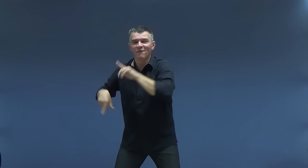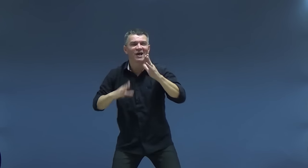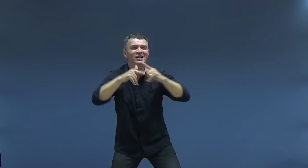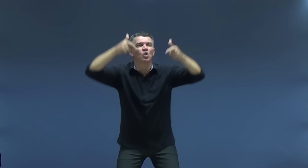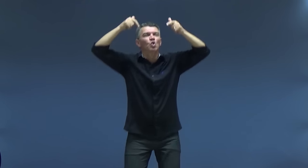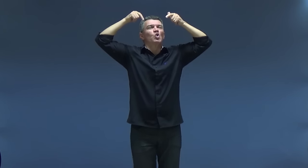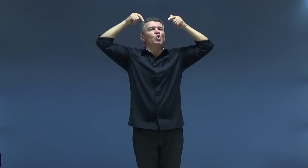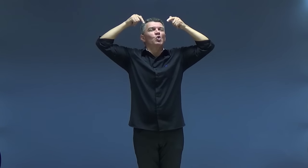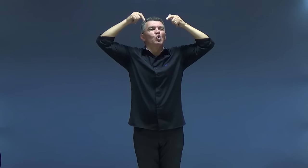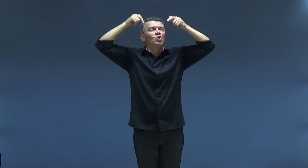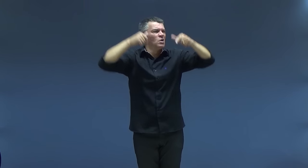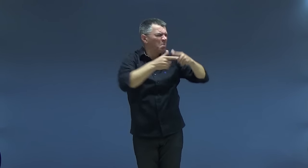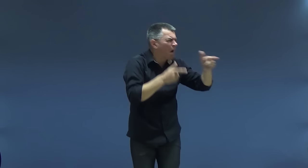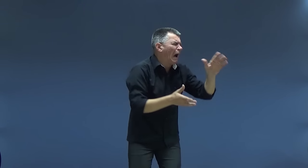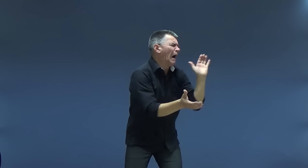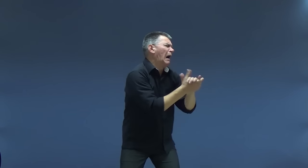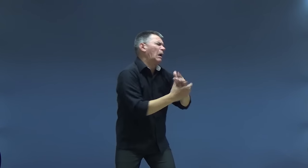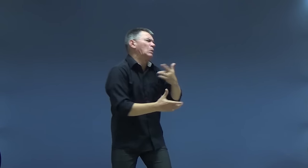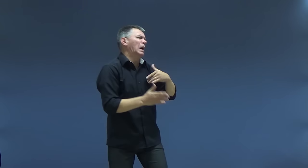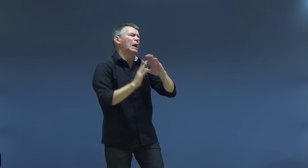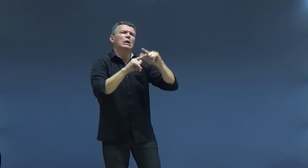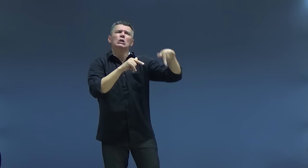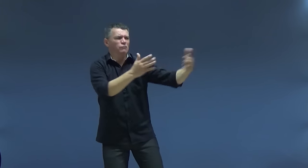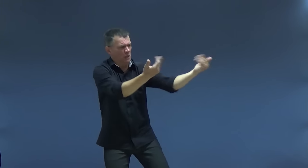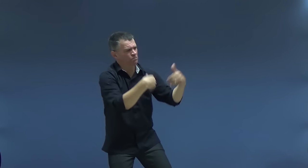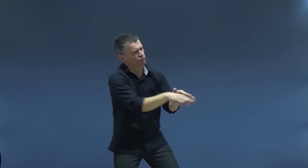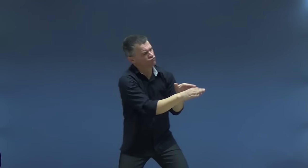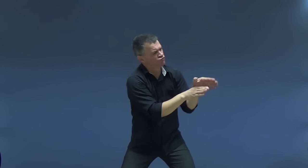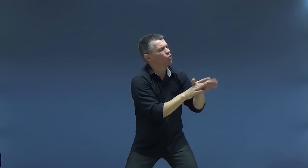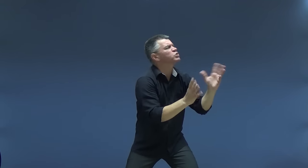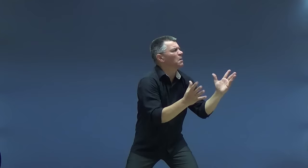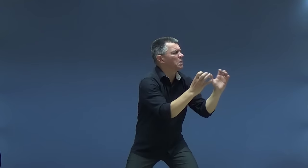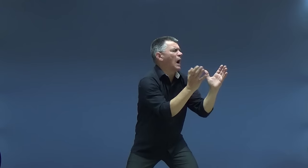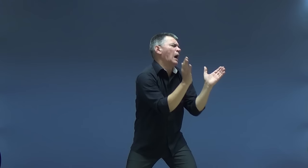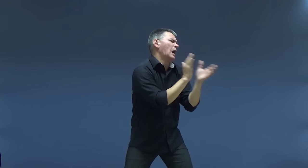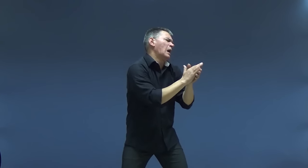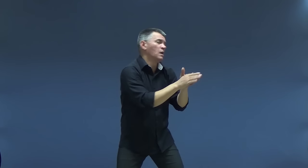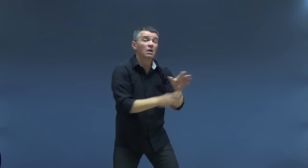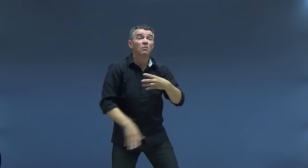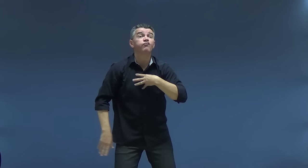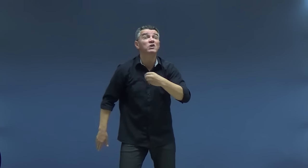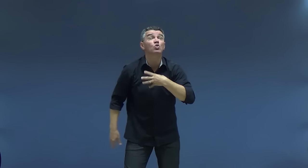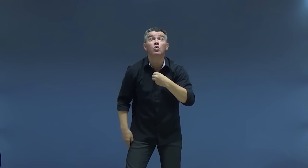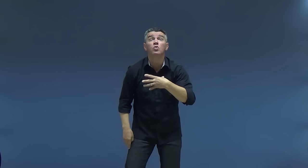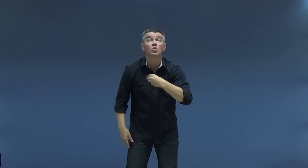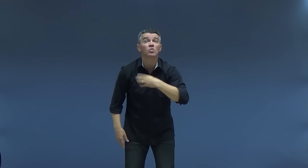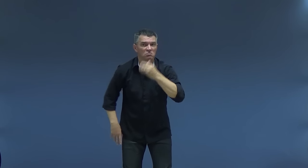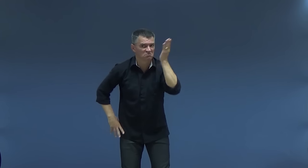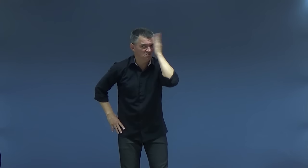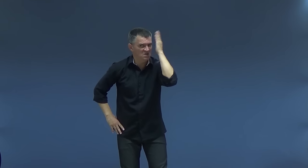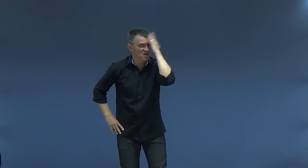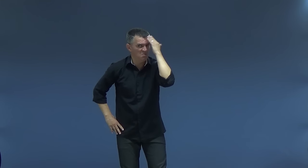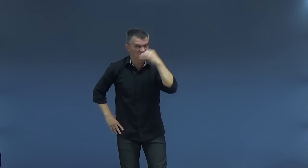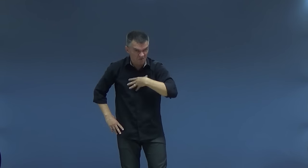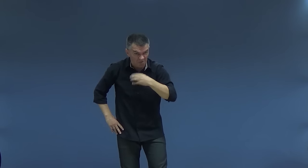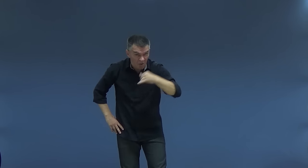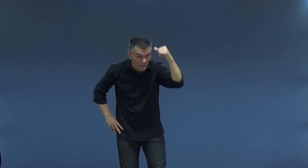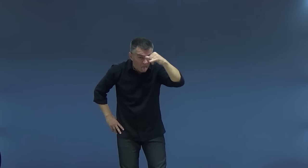com as minhas filhas, aí chega aquele, ah, mas está com problema, não, vamos aqui, eu vou orar, vou aconselhar você. Os filhos,